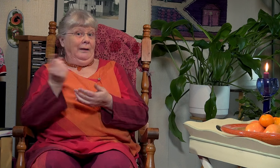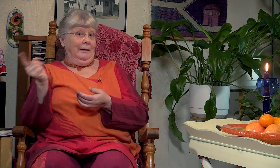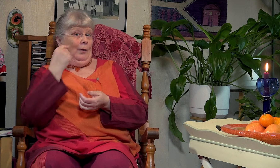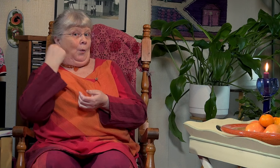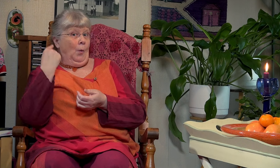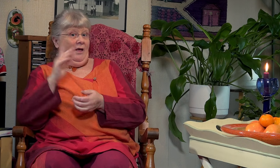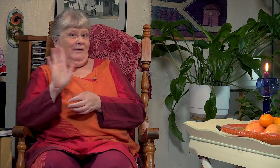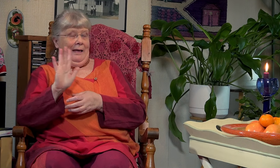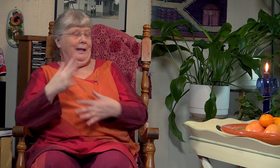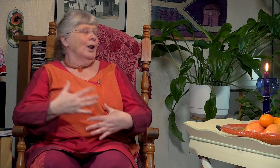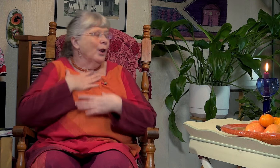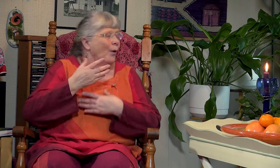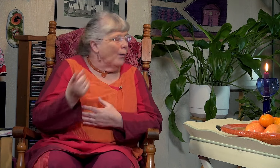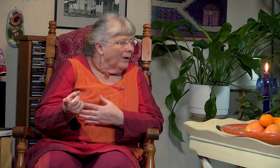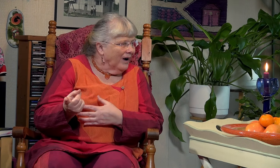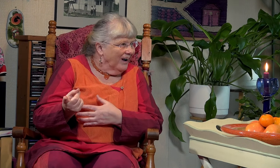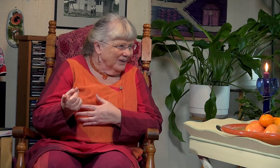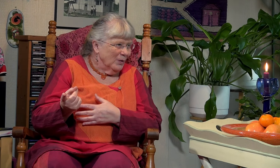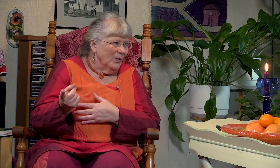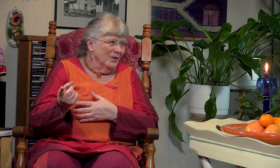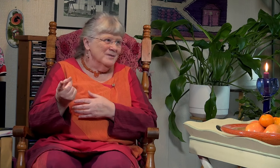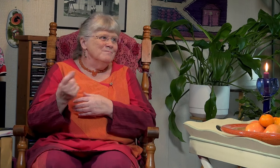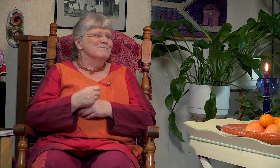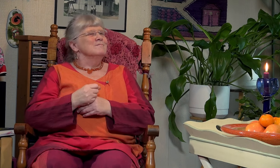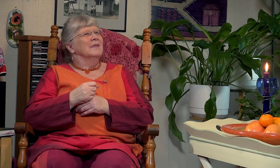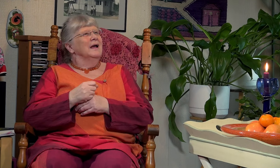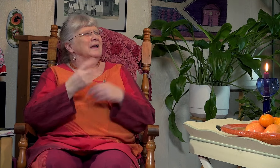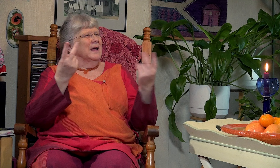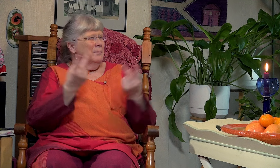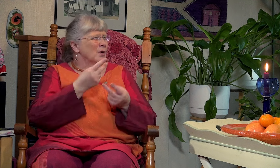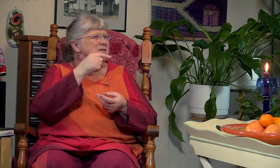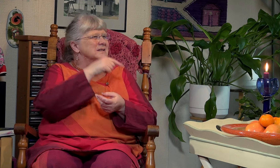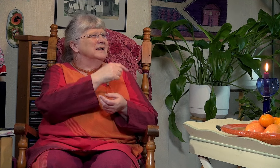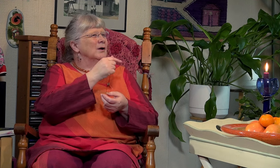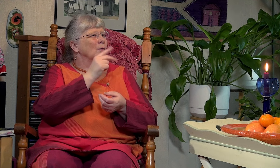että miten sitä käännetään sitten, että se sopii kuuleville niin, että he eivät loukkaannu siitä.